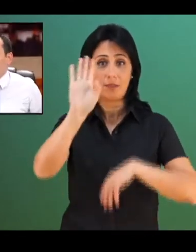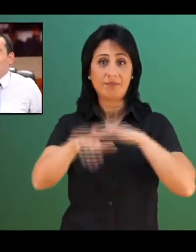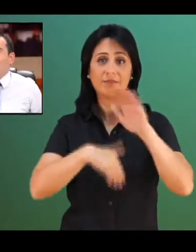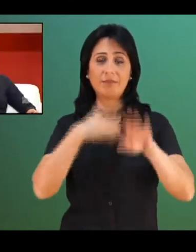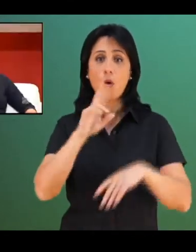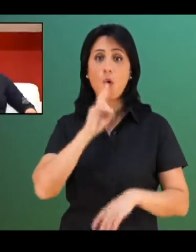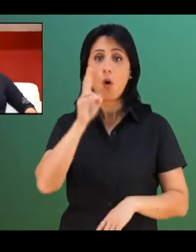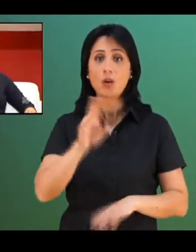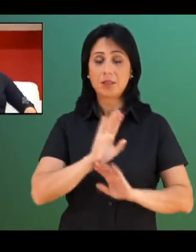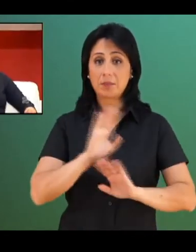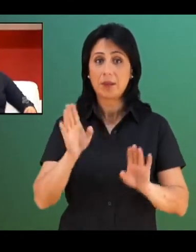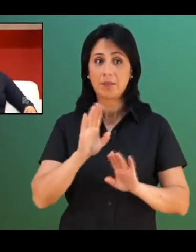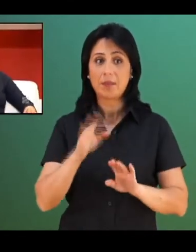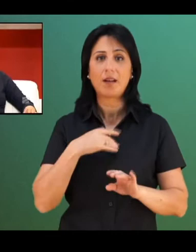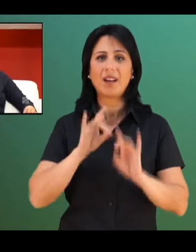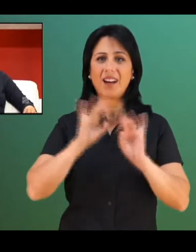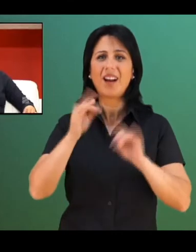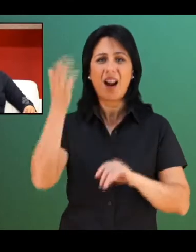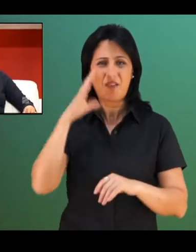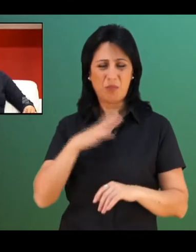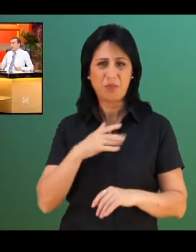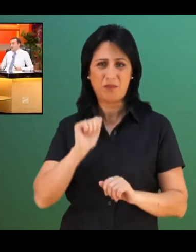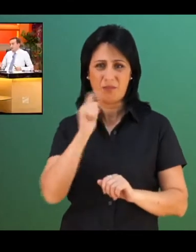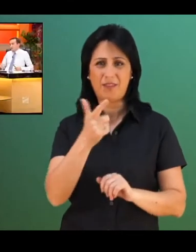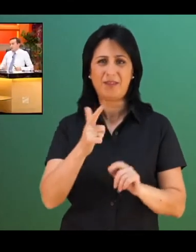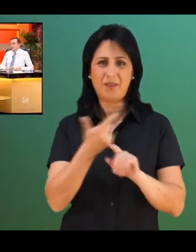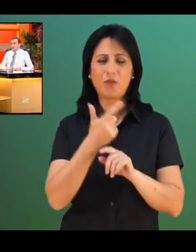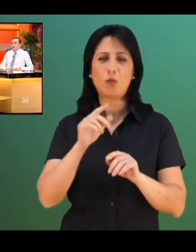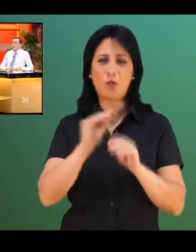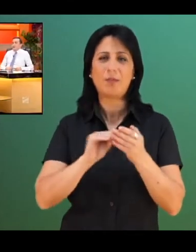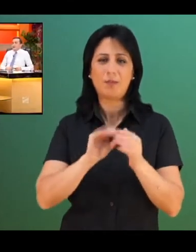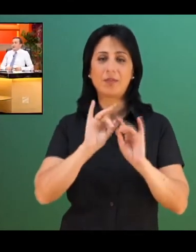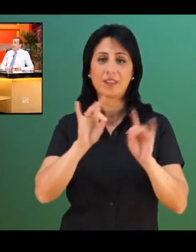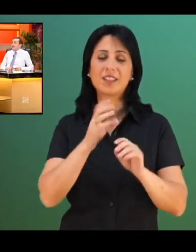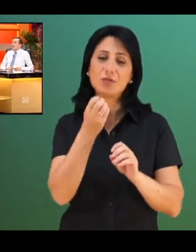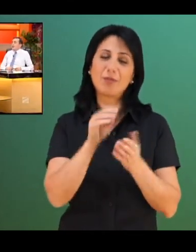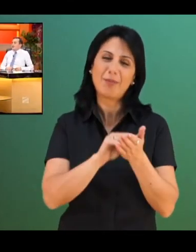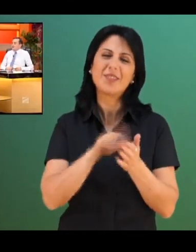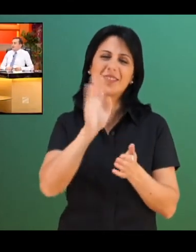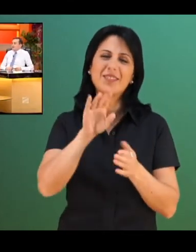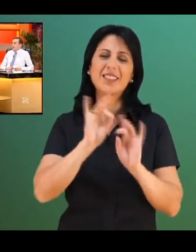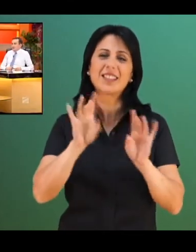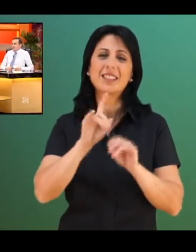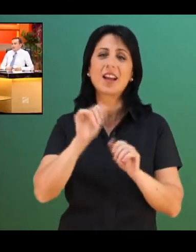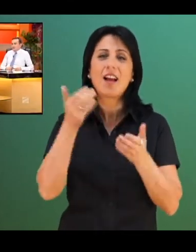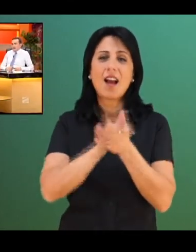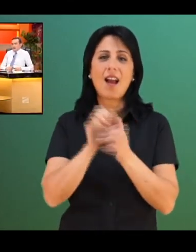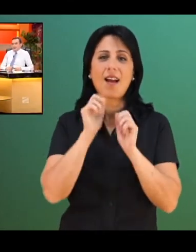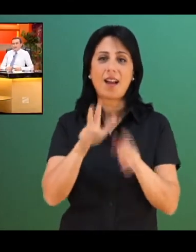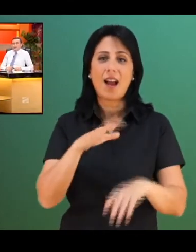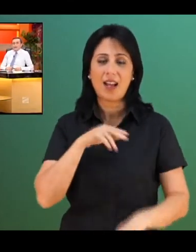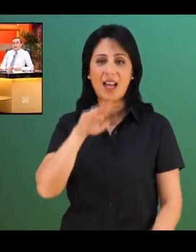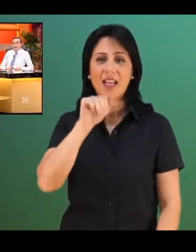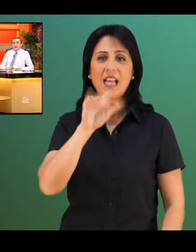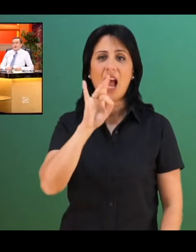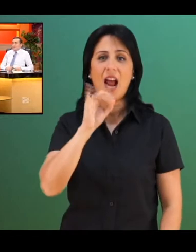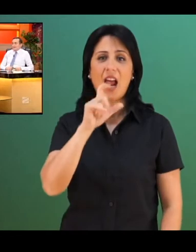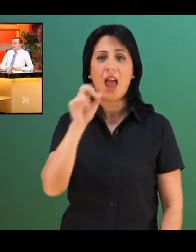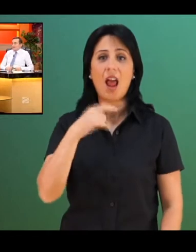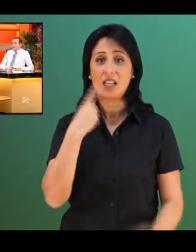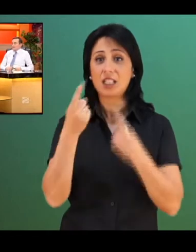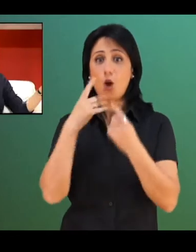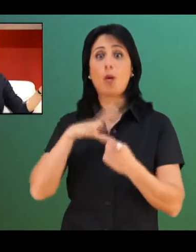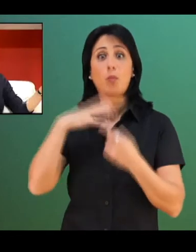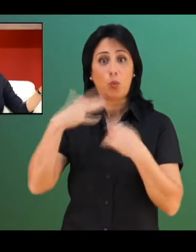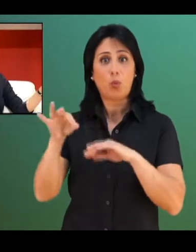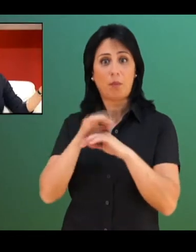მოვყევი და მე რატო ჩვენ გქონდა ტარიელთან საუბარი და ძალიან საინტერესო ისედი ფოტოები გადმოგიგზავნე. ეხა რაღაც აქ არ